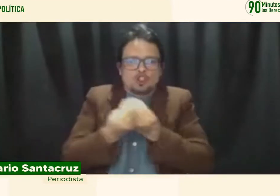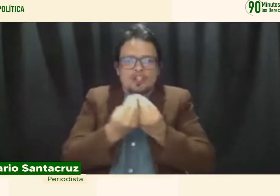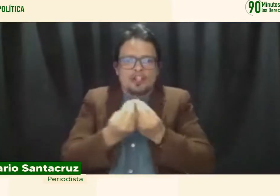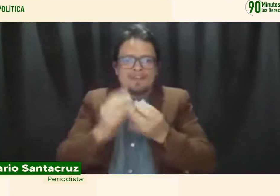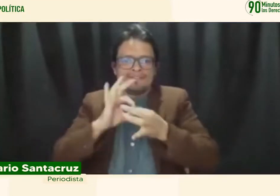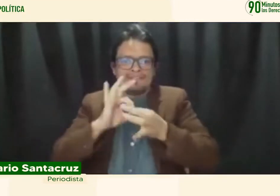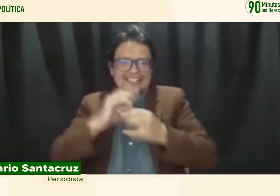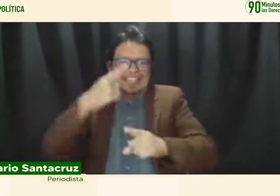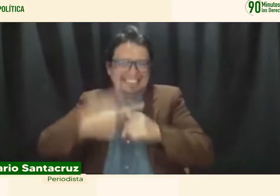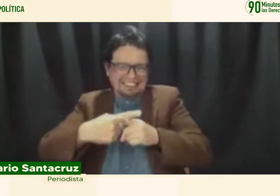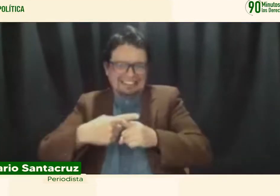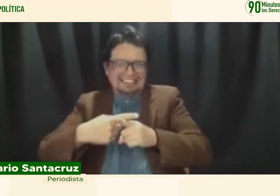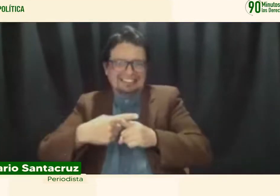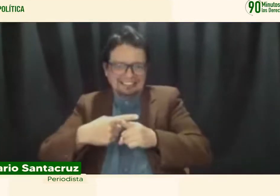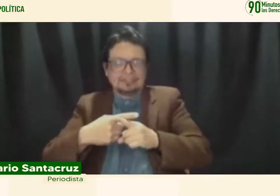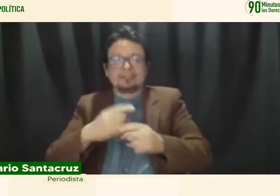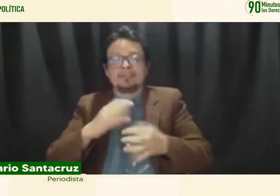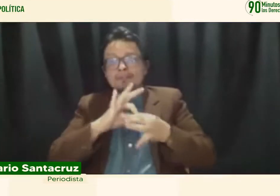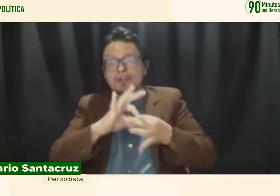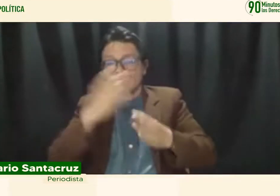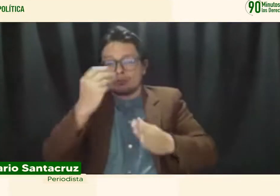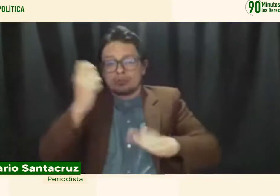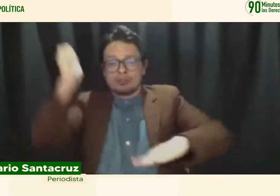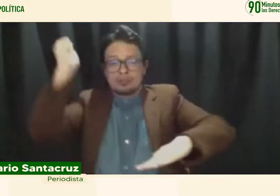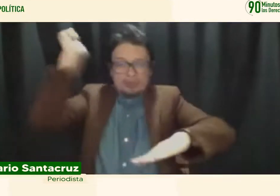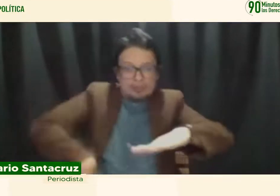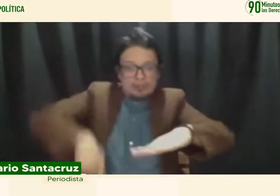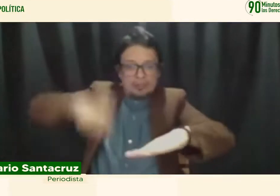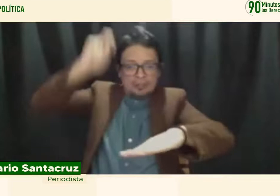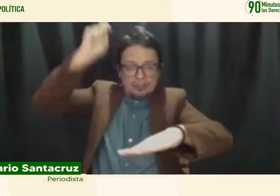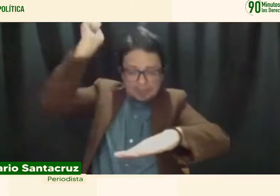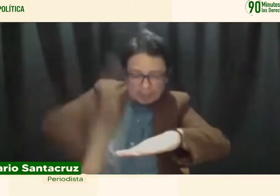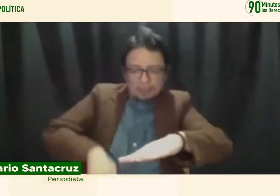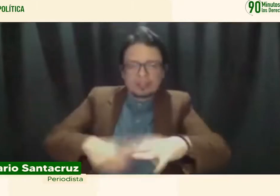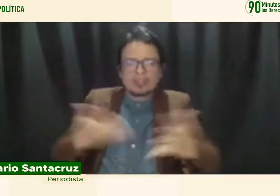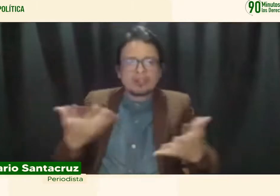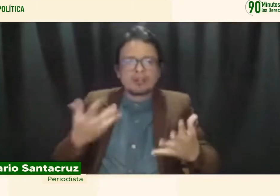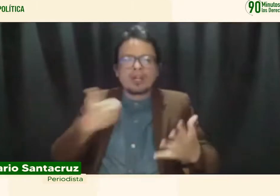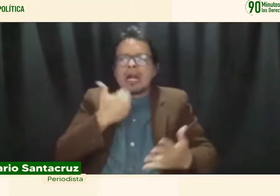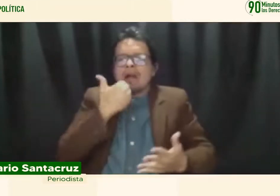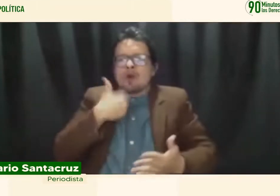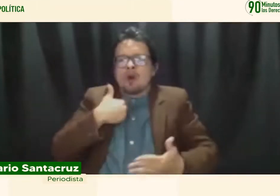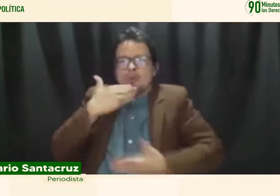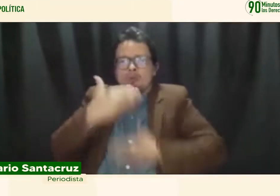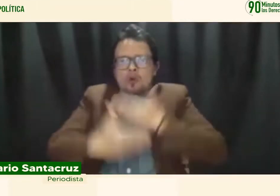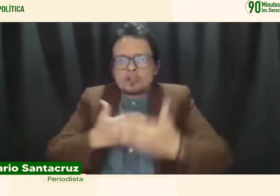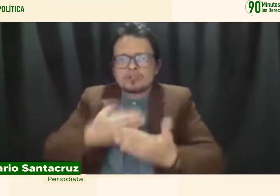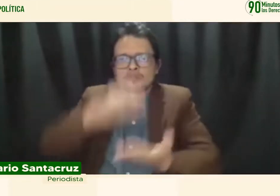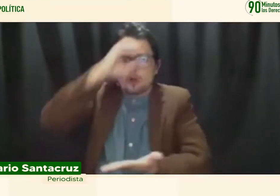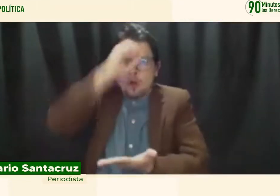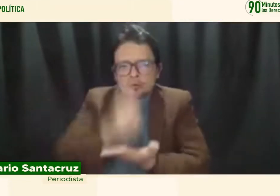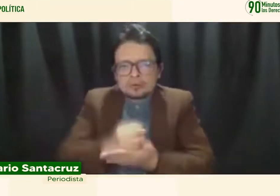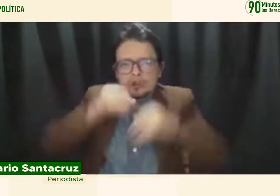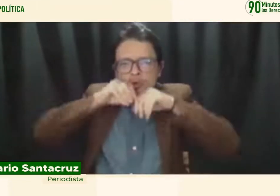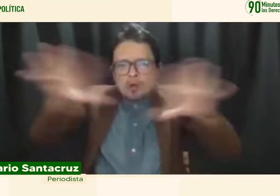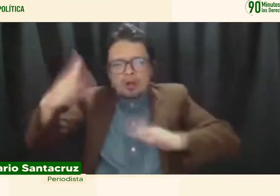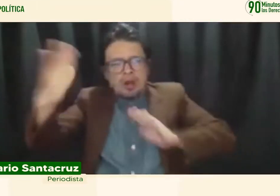en mi caso particular south beach ex cons es un ex miembro del consejo directivo de penas cold y estuve allí